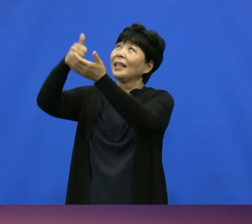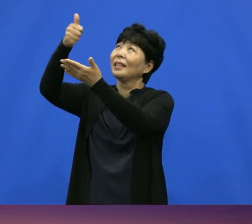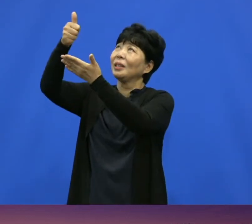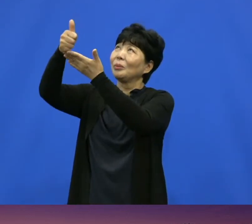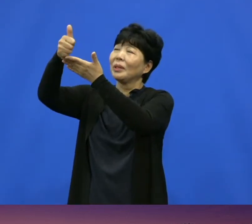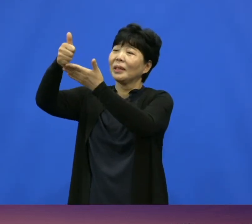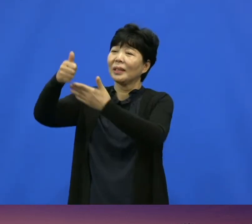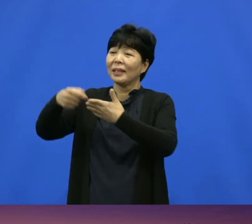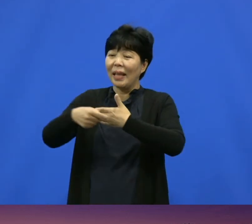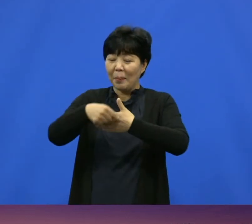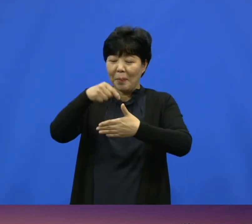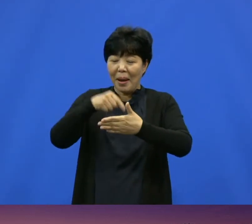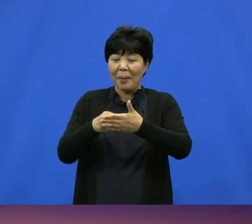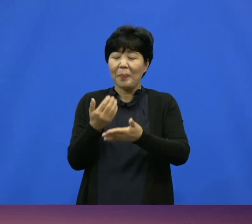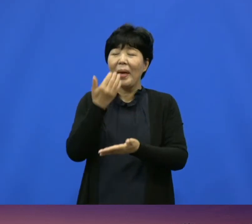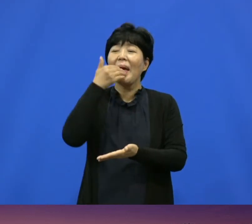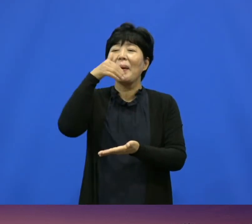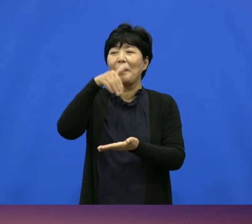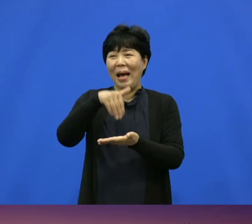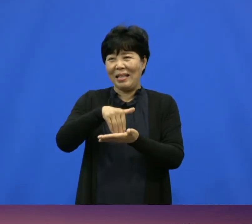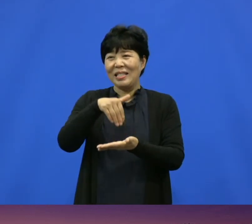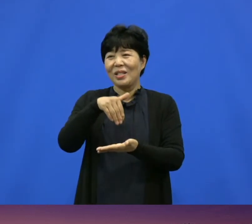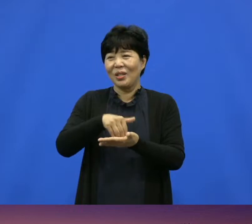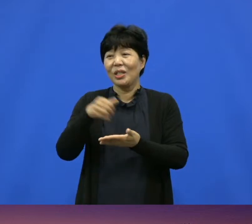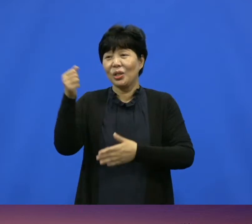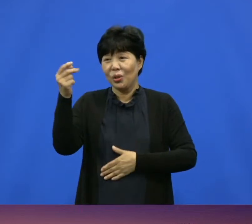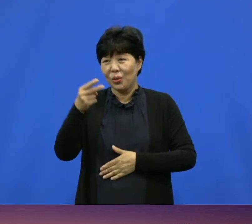반석이시요 영원한 분깃이시라.